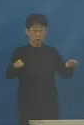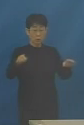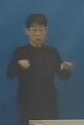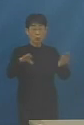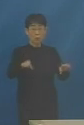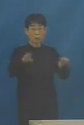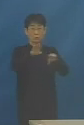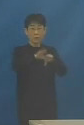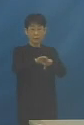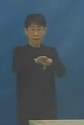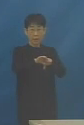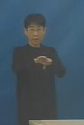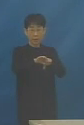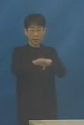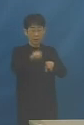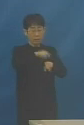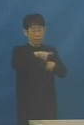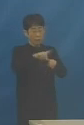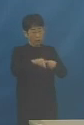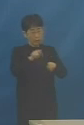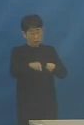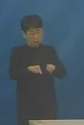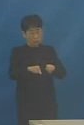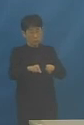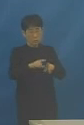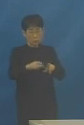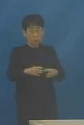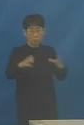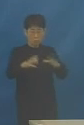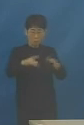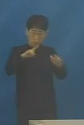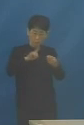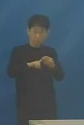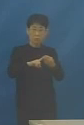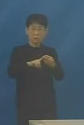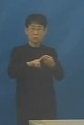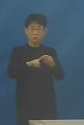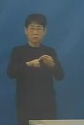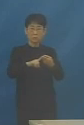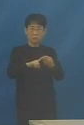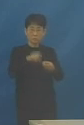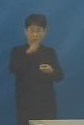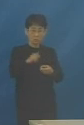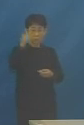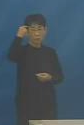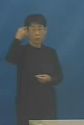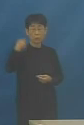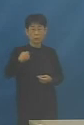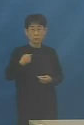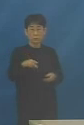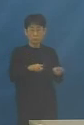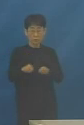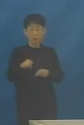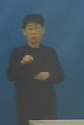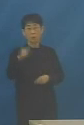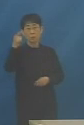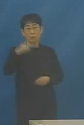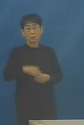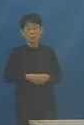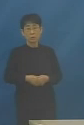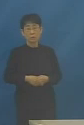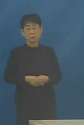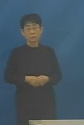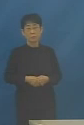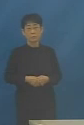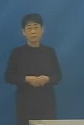に課題合理的な制度になってるんじゃないかなというふうに思います今回おそらく大きな木になると